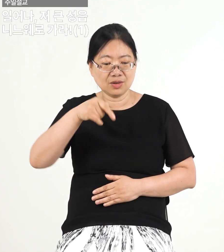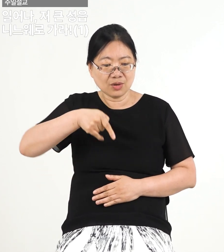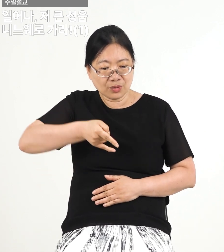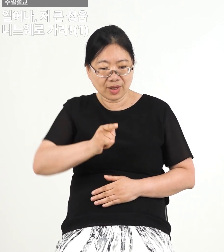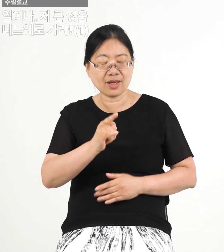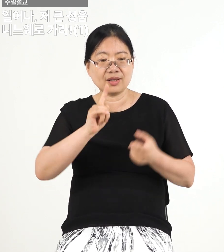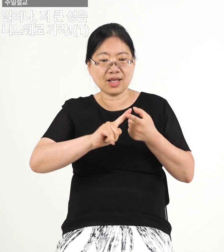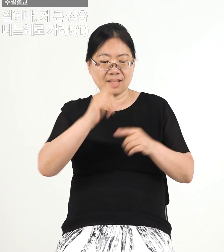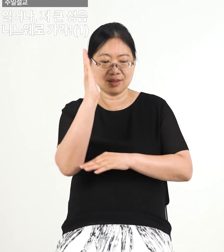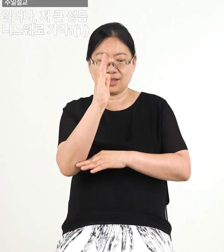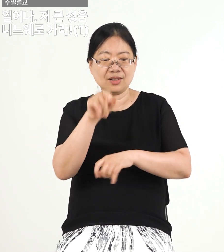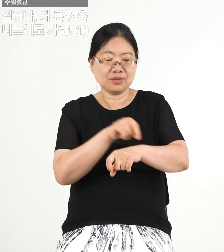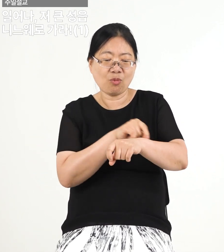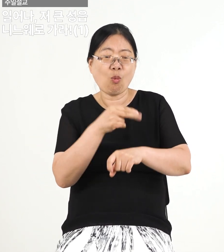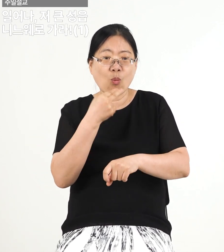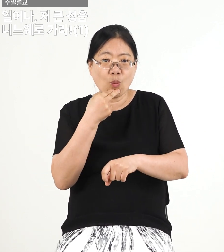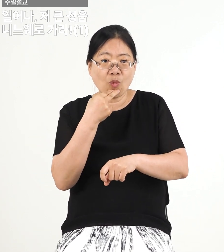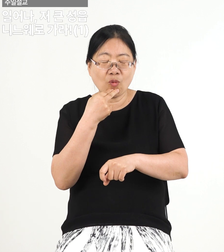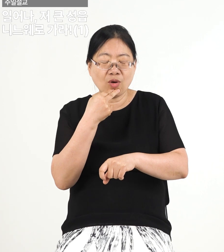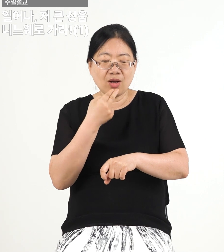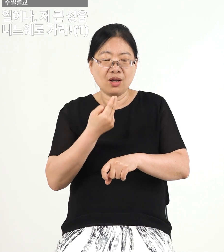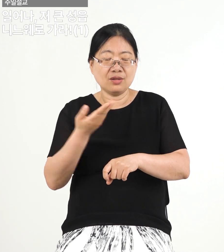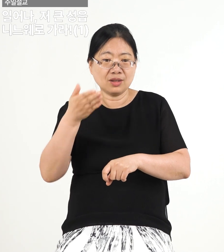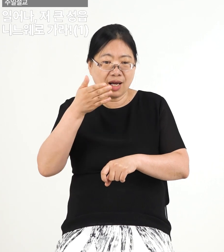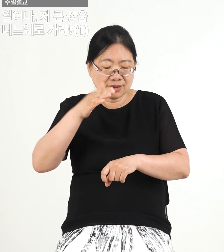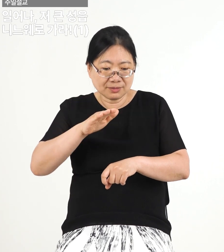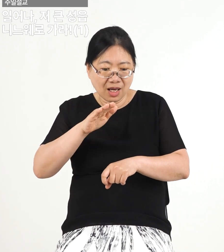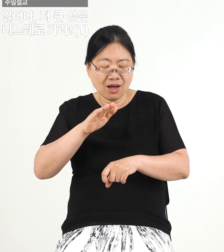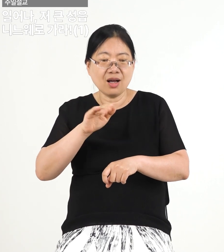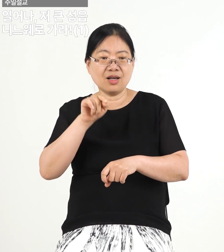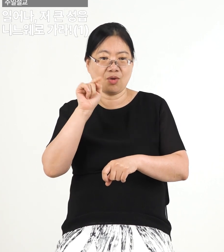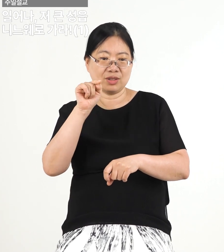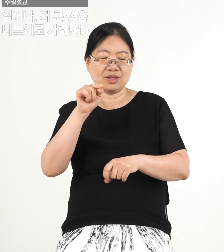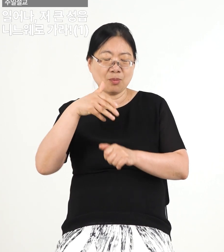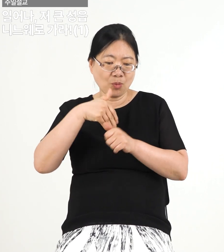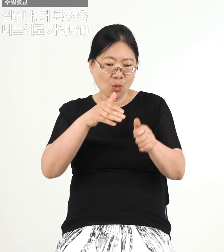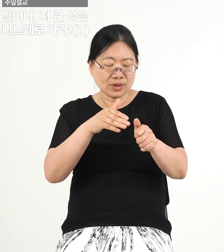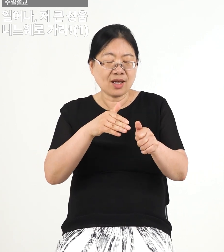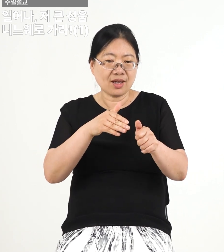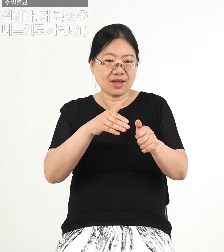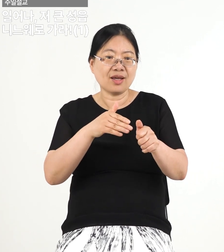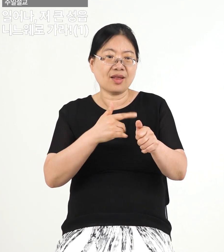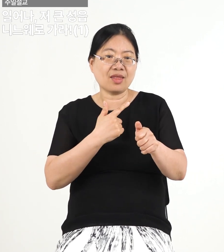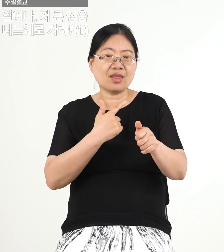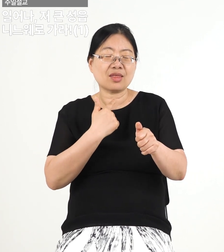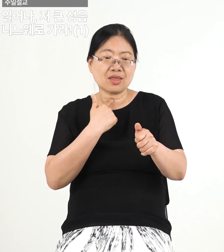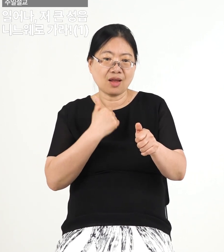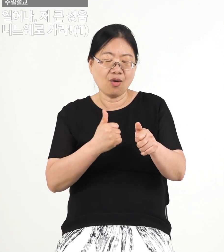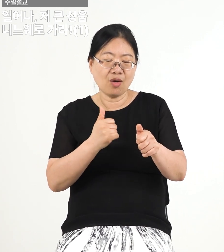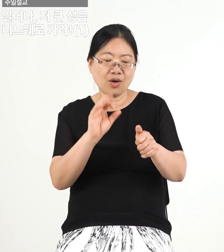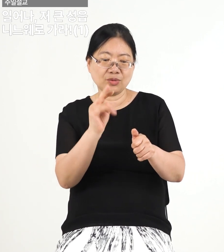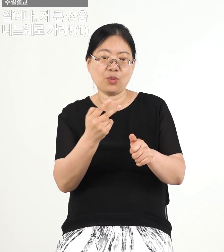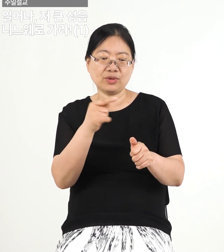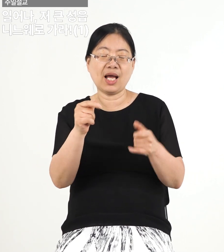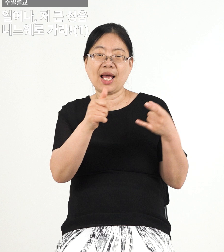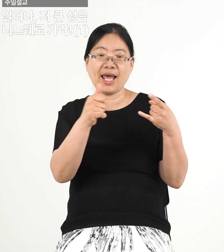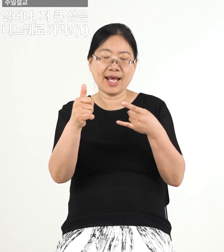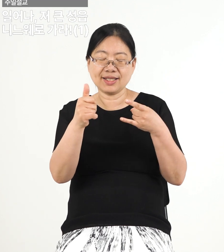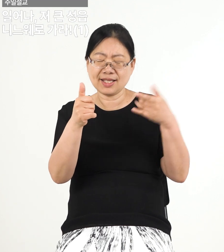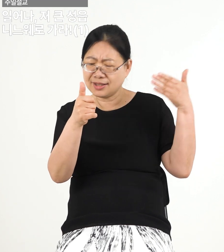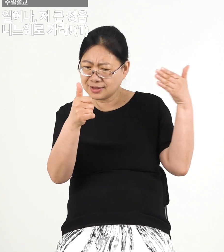집중적으로 거기 가야만 되었던 누구에게 초점을 계속 맞추고 있죠?